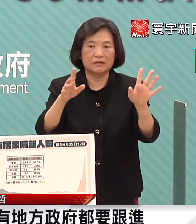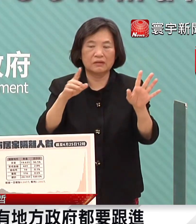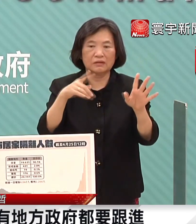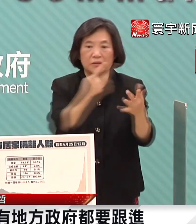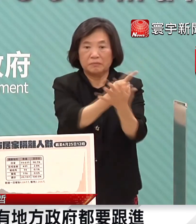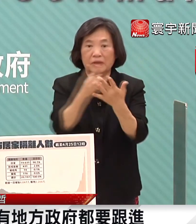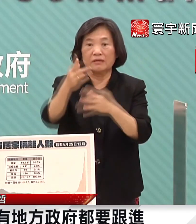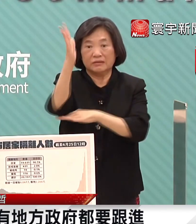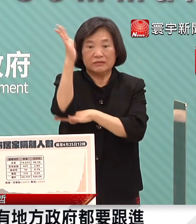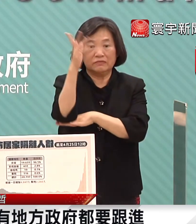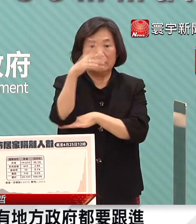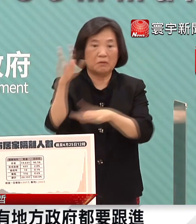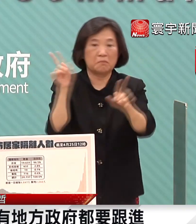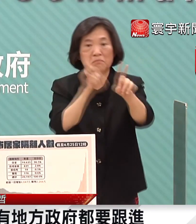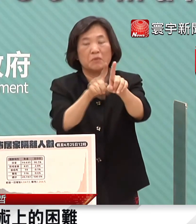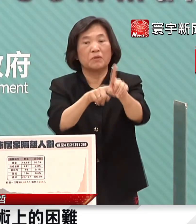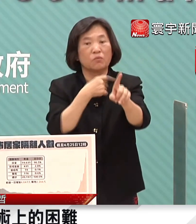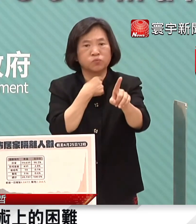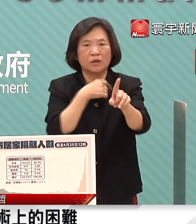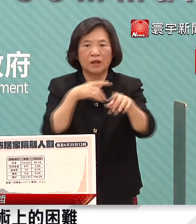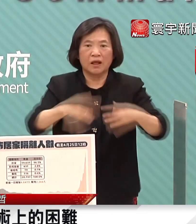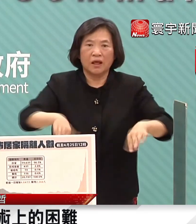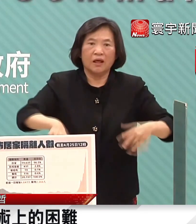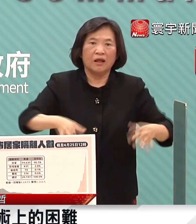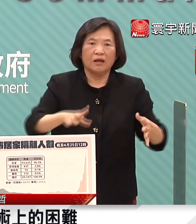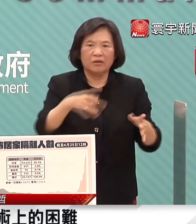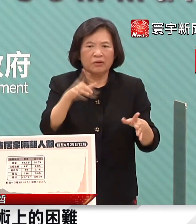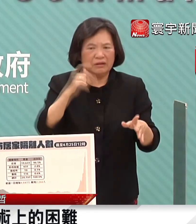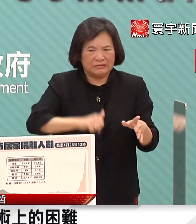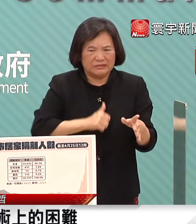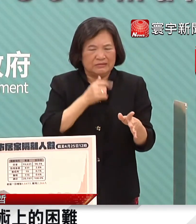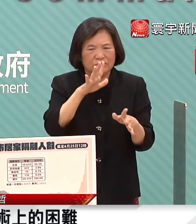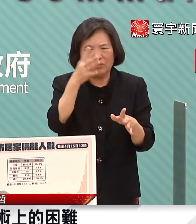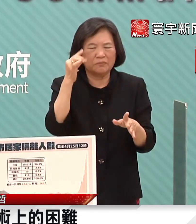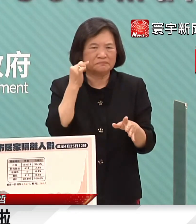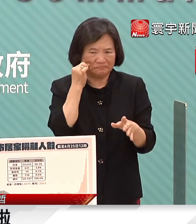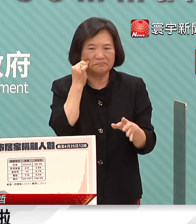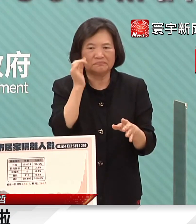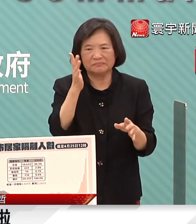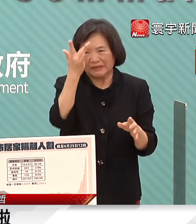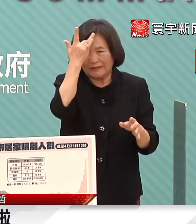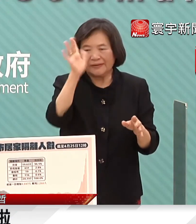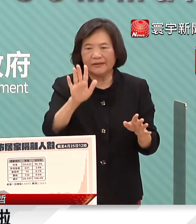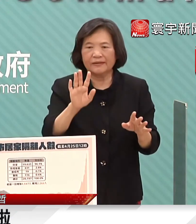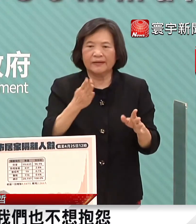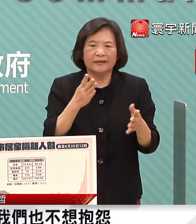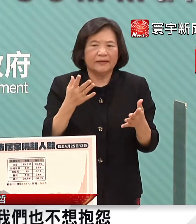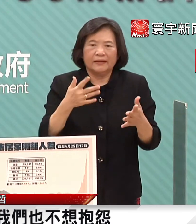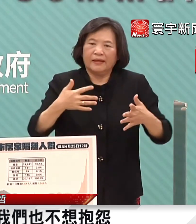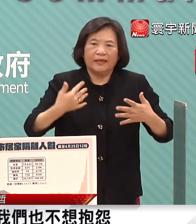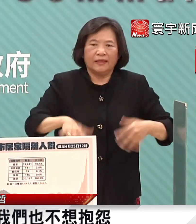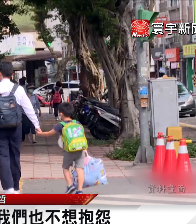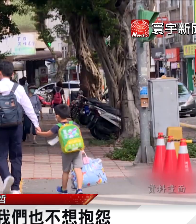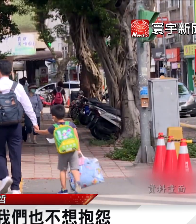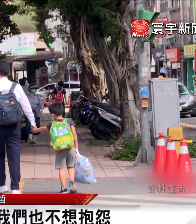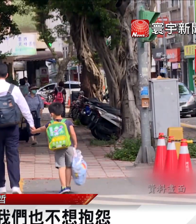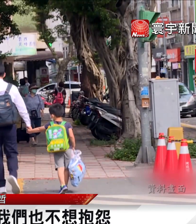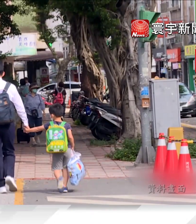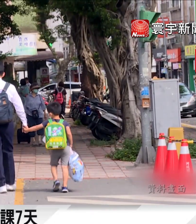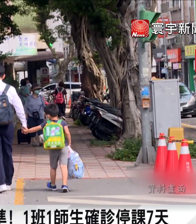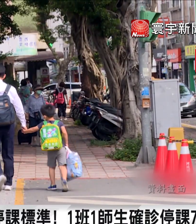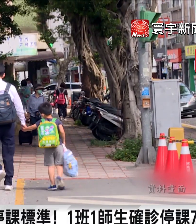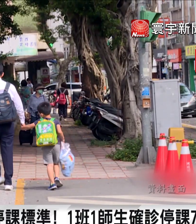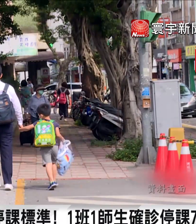有地方政府就要跟进了，有很多技术上的困难啊。这个，但是这样的紧急状况，我们也不想抱怨。 配